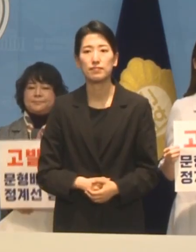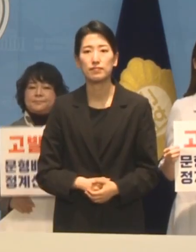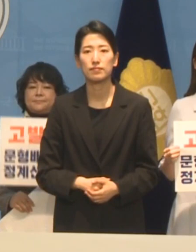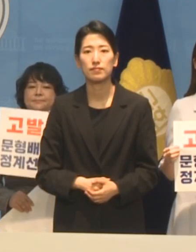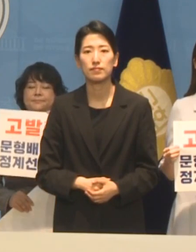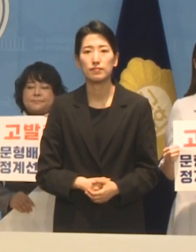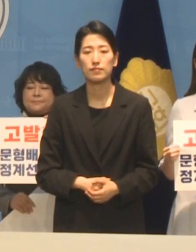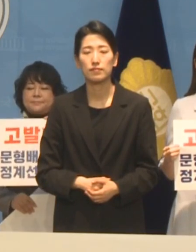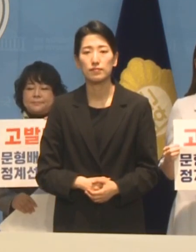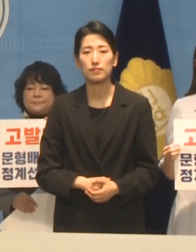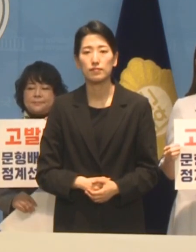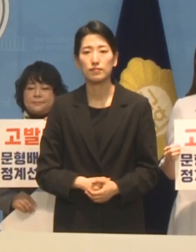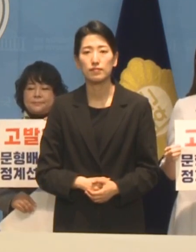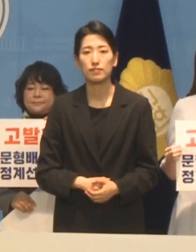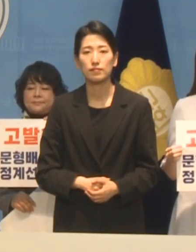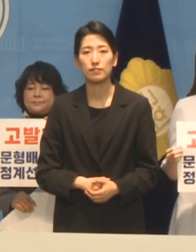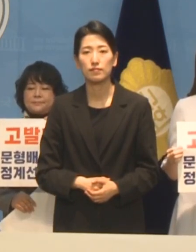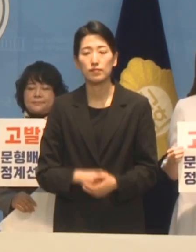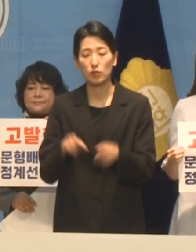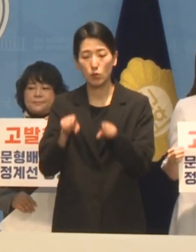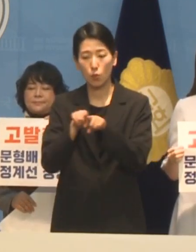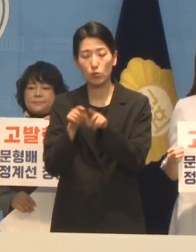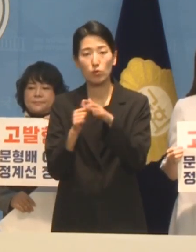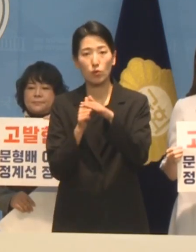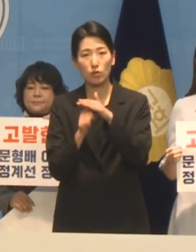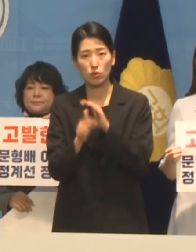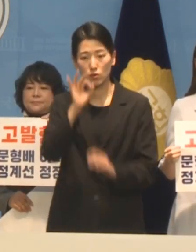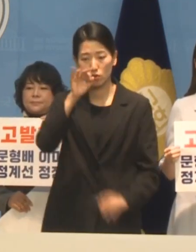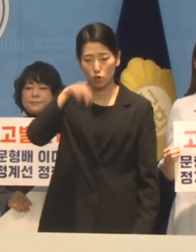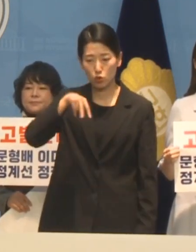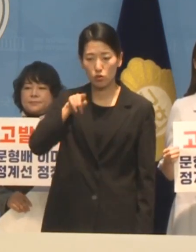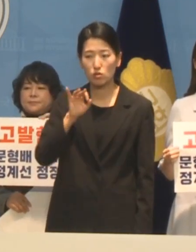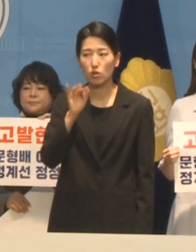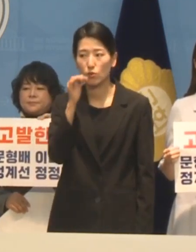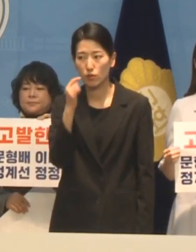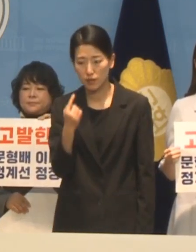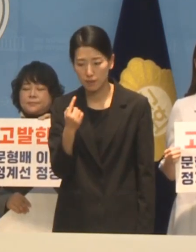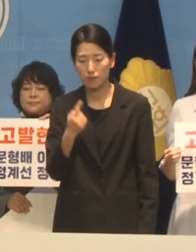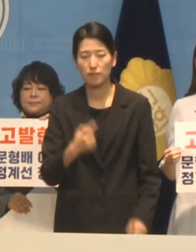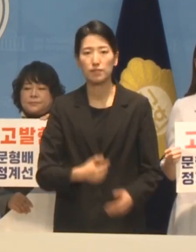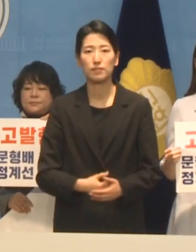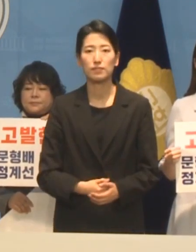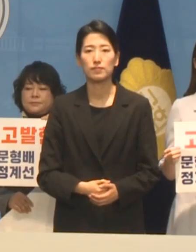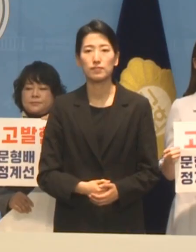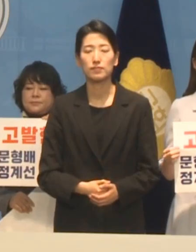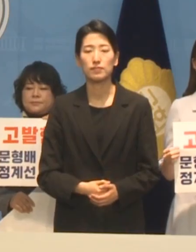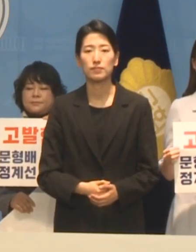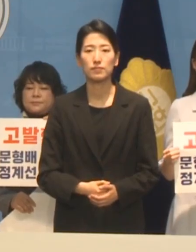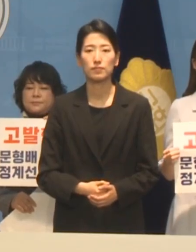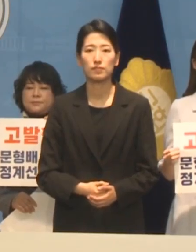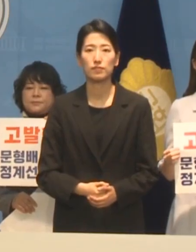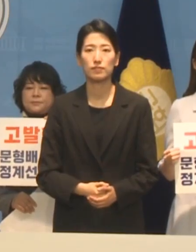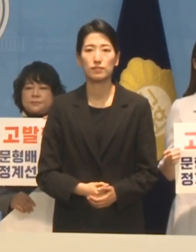그 제주사랑청년연합회 공동대표인 유성호 선생님. 네. 그리고